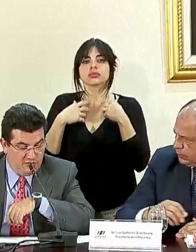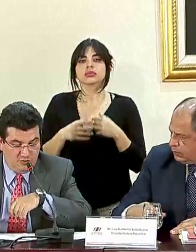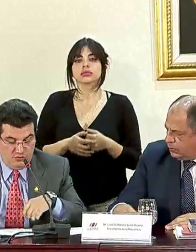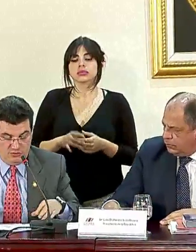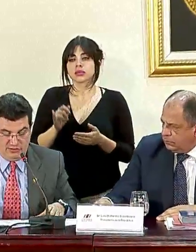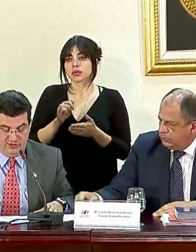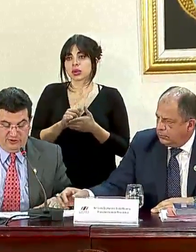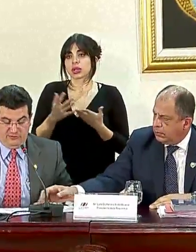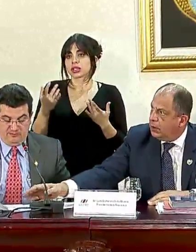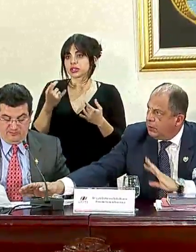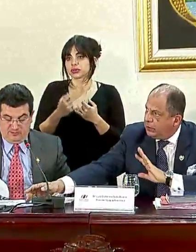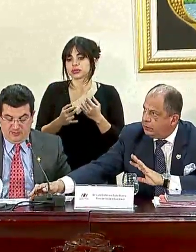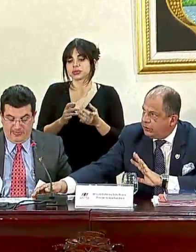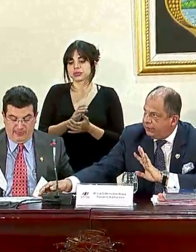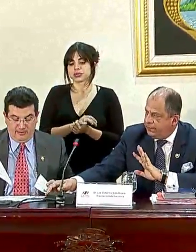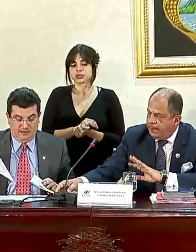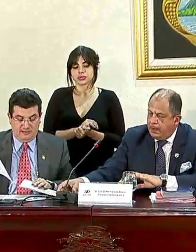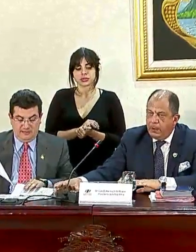Con esto termino.